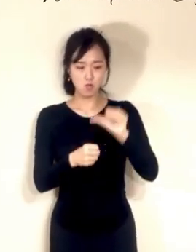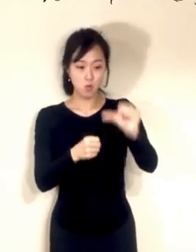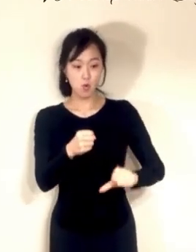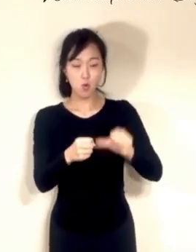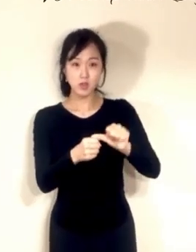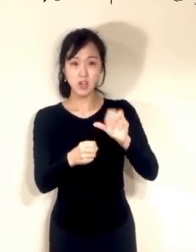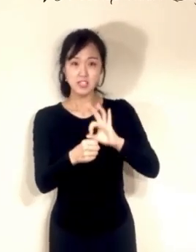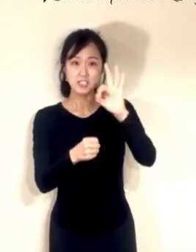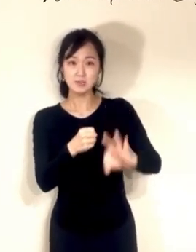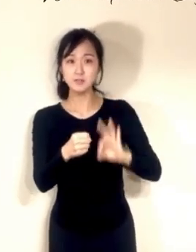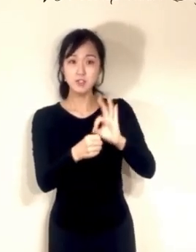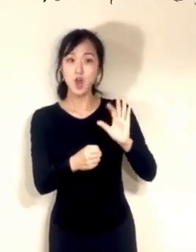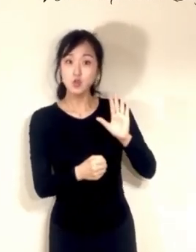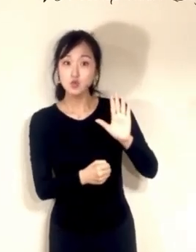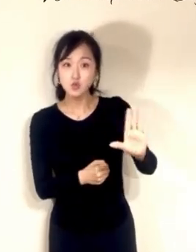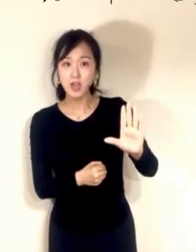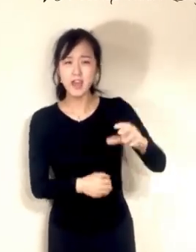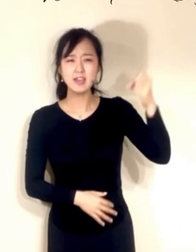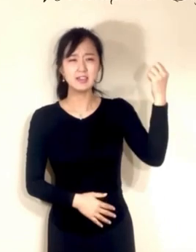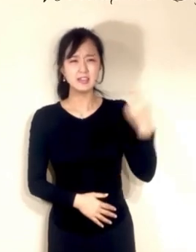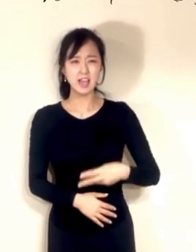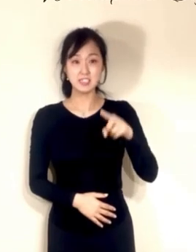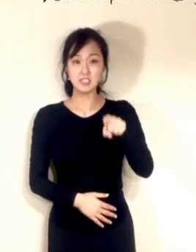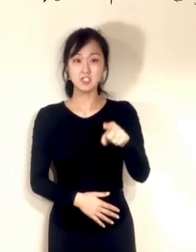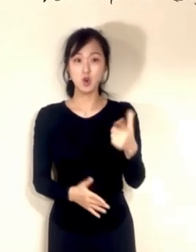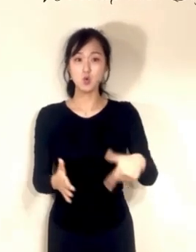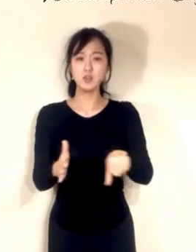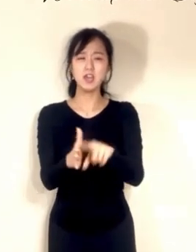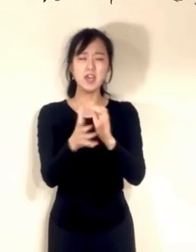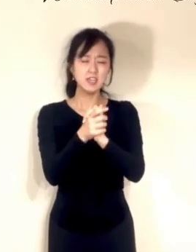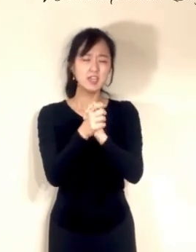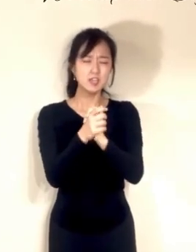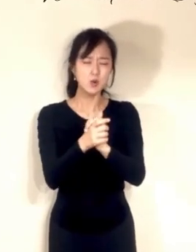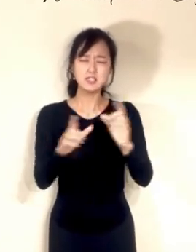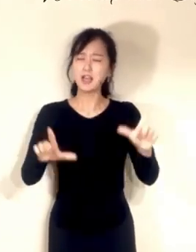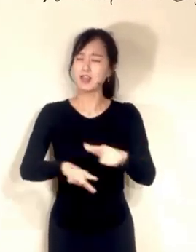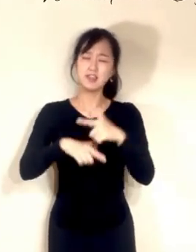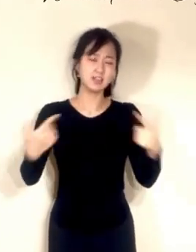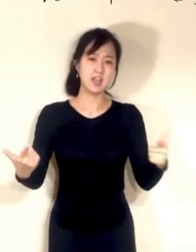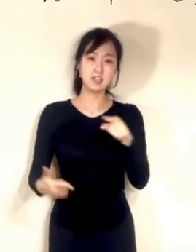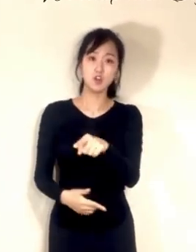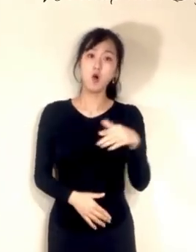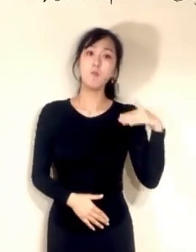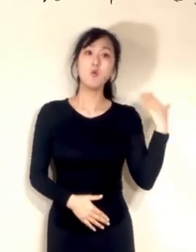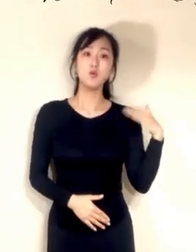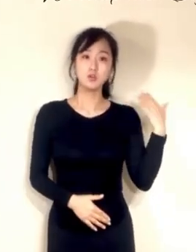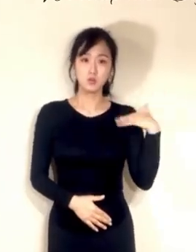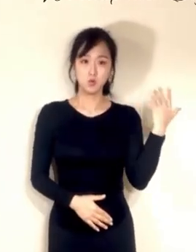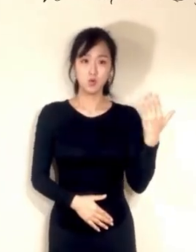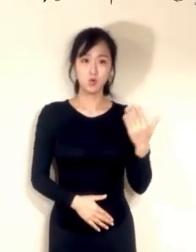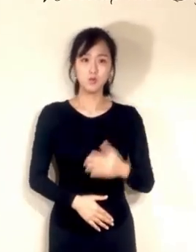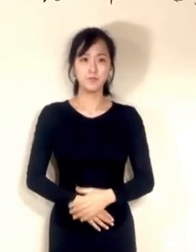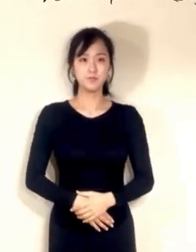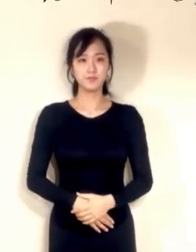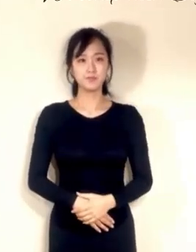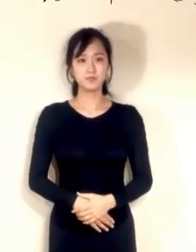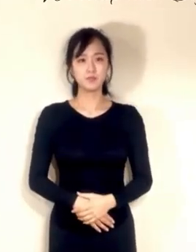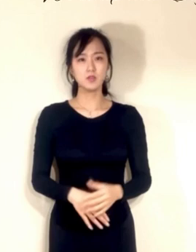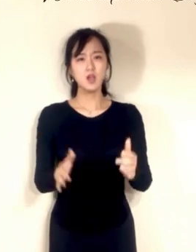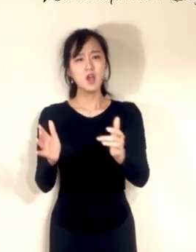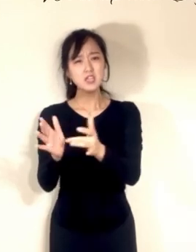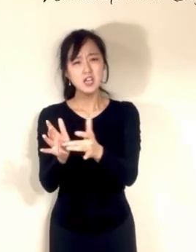그러나 5년이 지나고 10년이 지나서 다시 그 문제를 돌아보지도 않는다는 그 사실은 모른 채